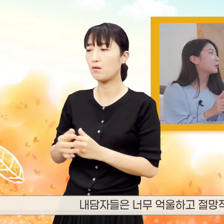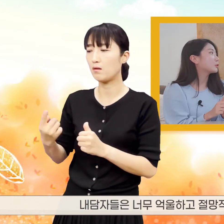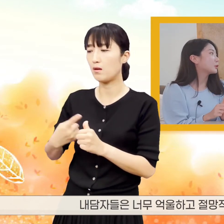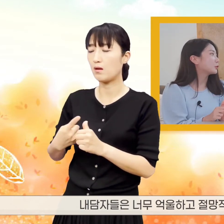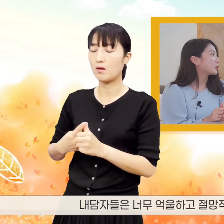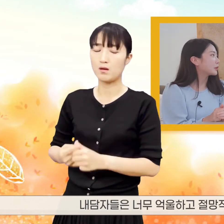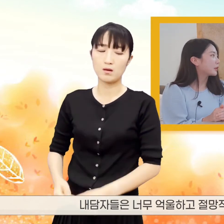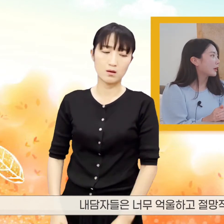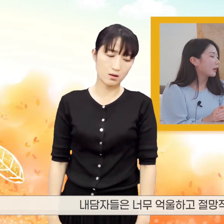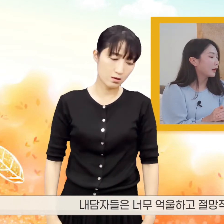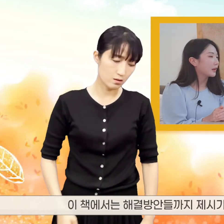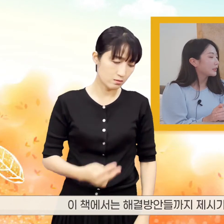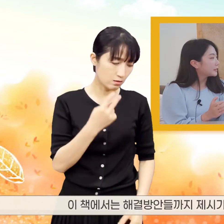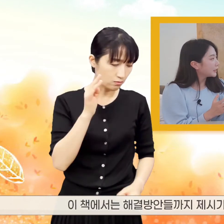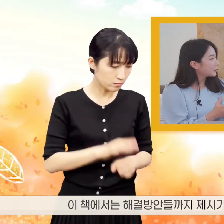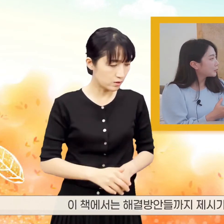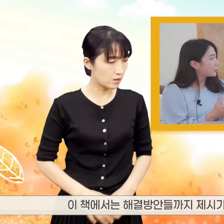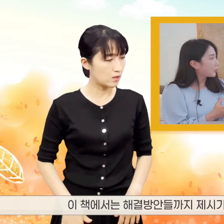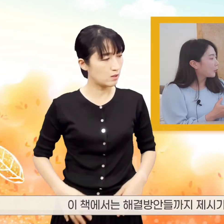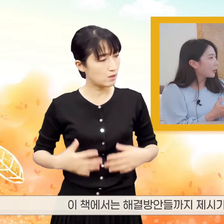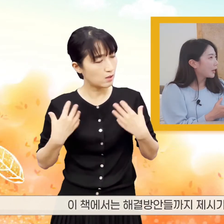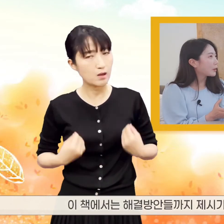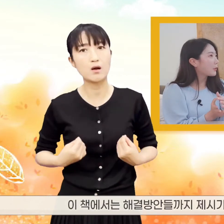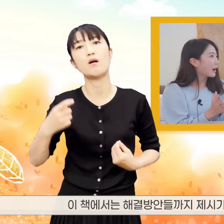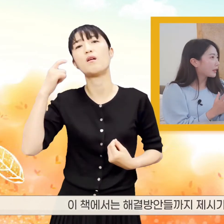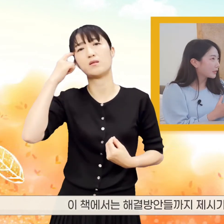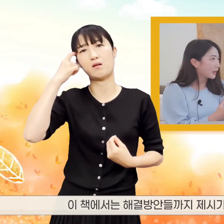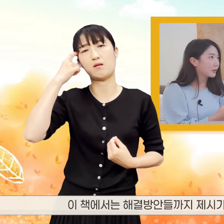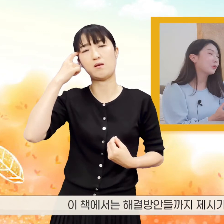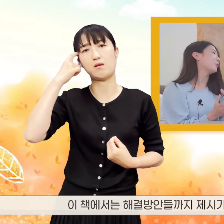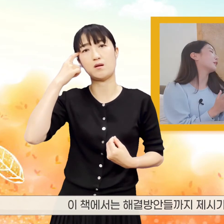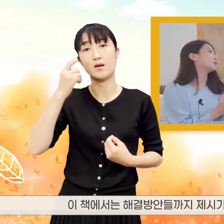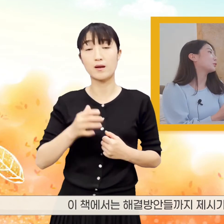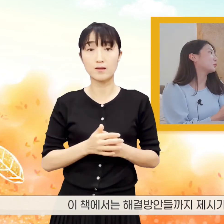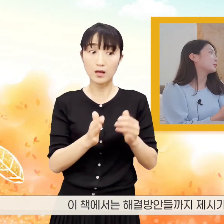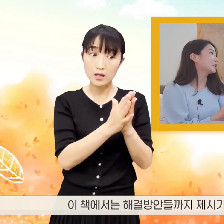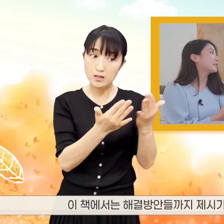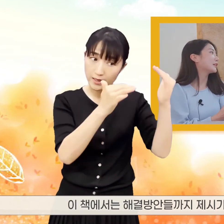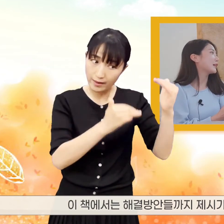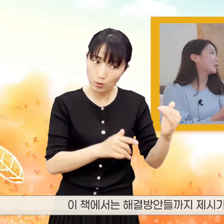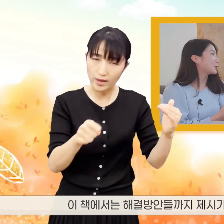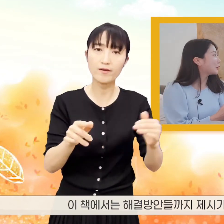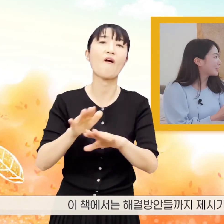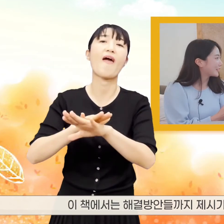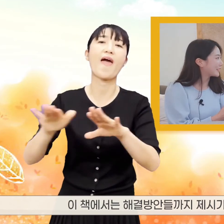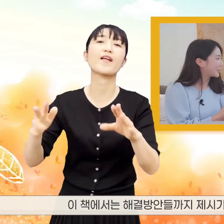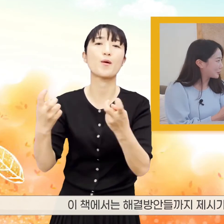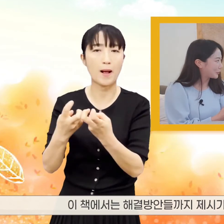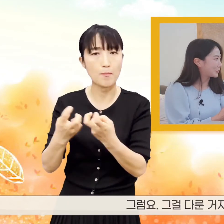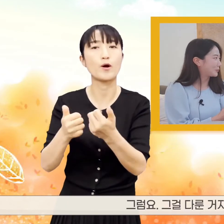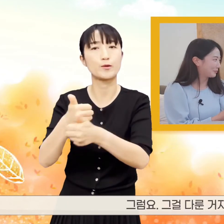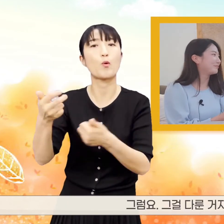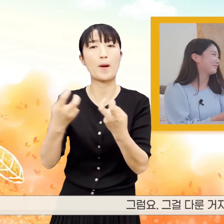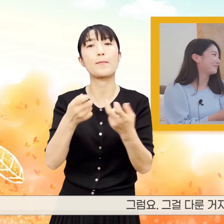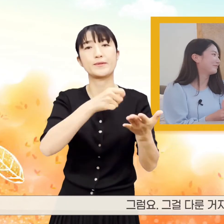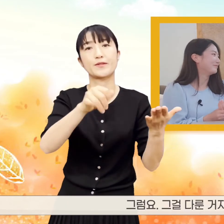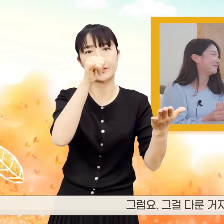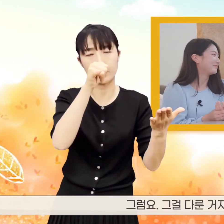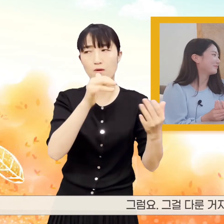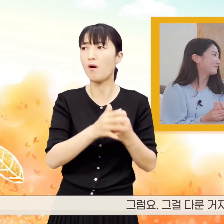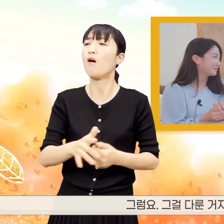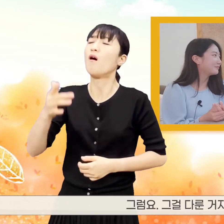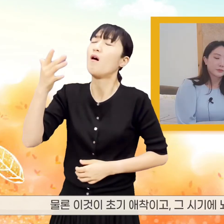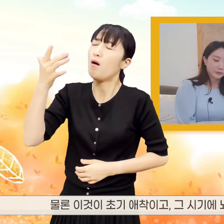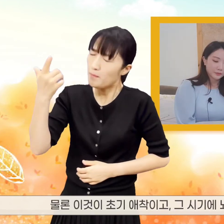그럼요. 절망적일 수 있는데, 네. 이 책에서는 뭐 해결 방안이나 이런 것까지 좀 네. 제시가 되어 있는 거죠. 그럼요. 예, 그걸